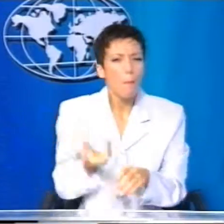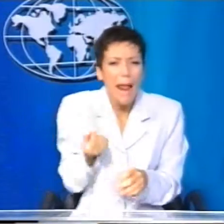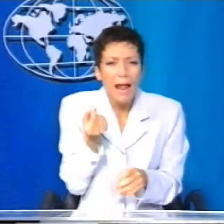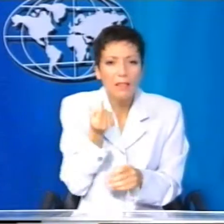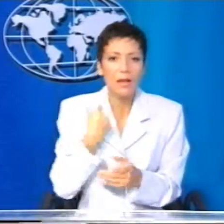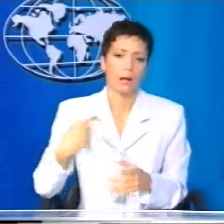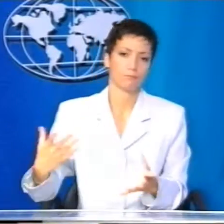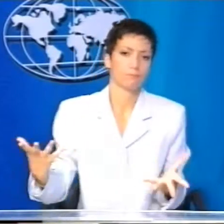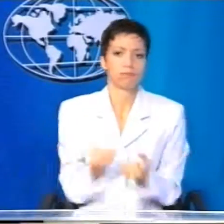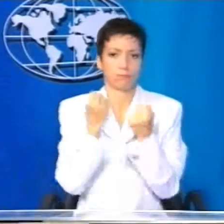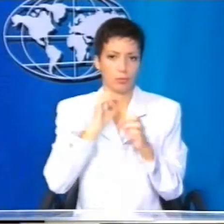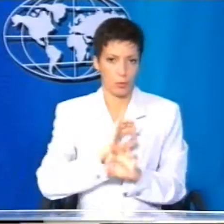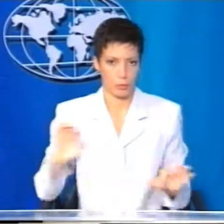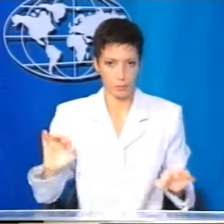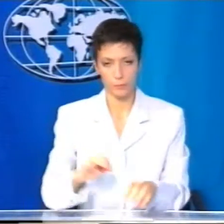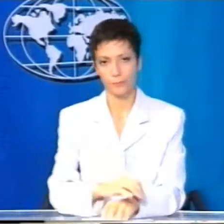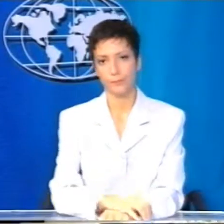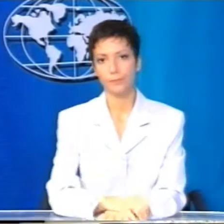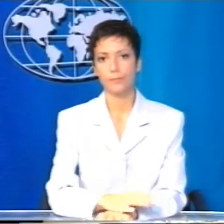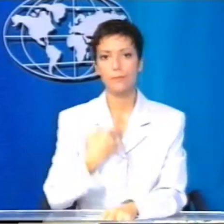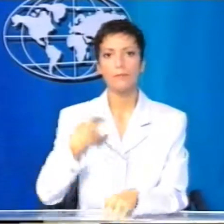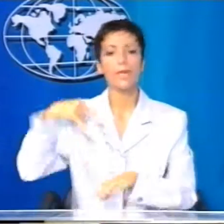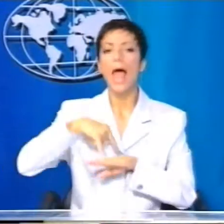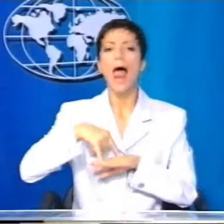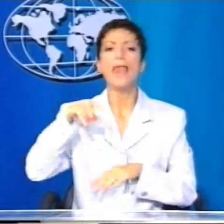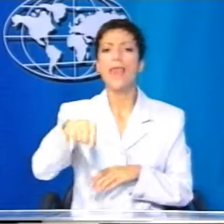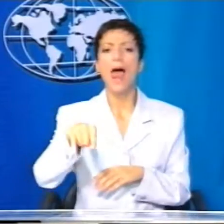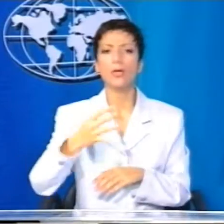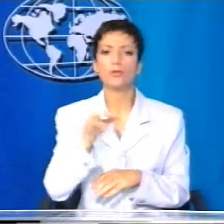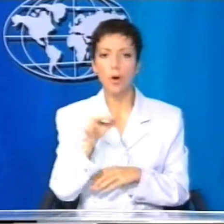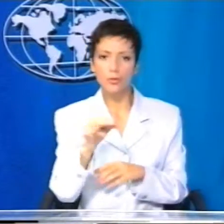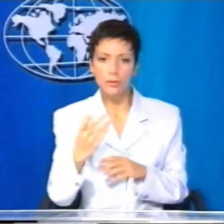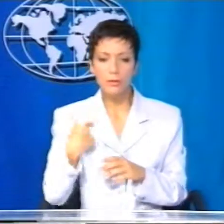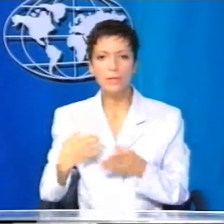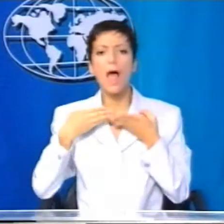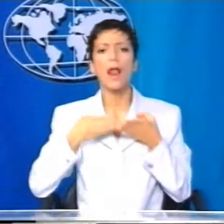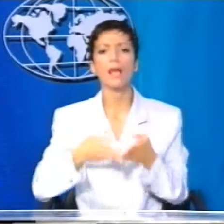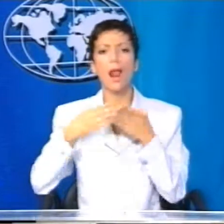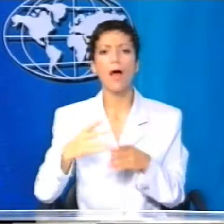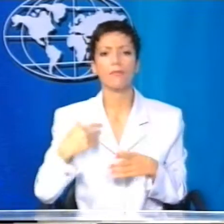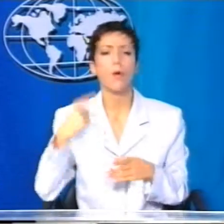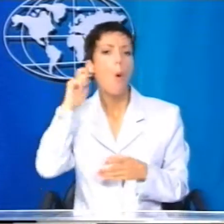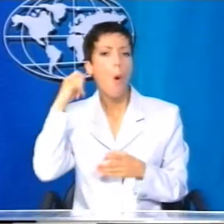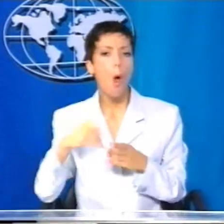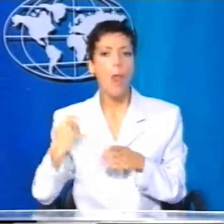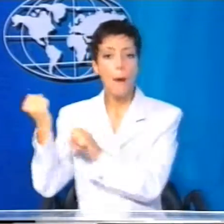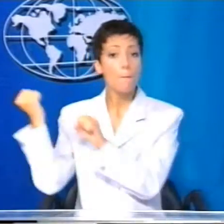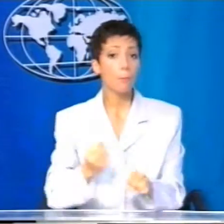Αγκυροβολημένο στο λιμάνι της Νάξου παραμένει το οχηματαγωγό Ποσειδών Εξπρές, που προσέκρουσε σε ξέρα στα ασθενά ανάμεσα στην Πάρο και την